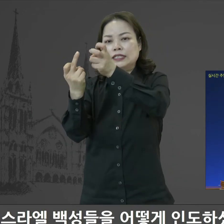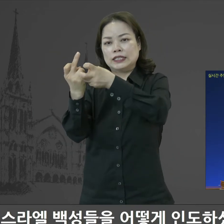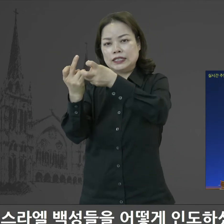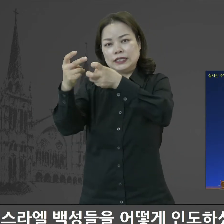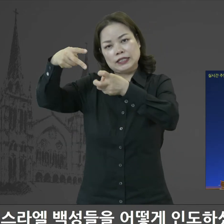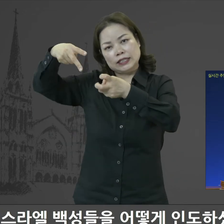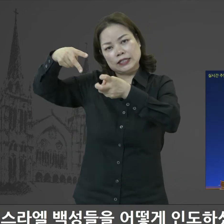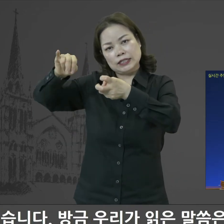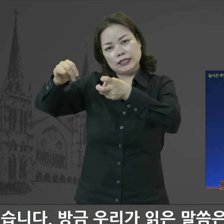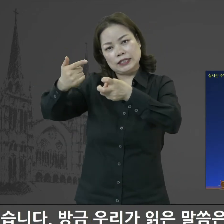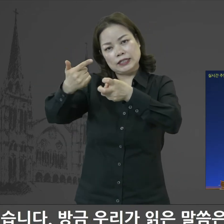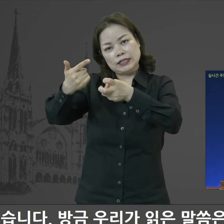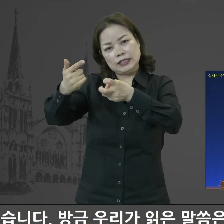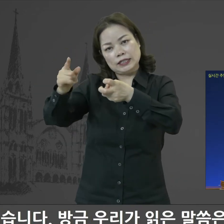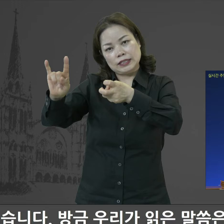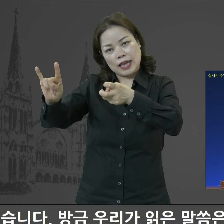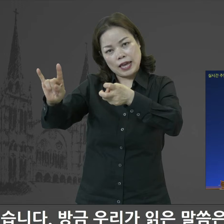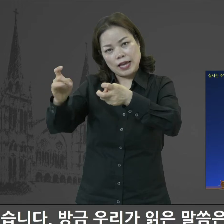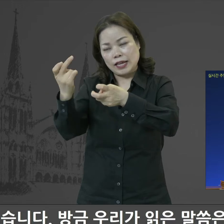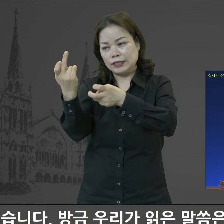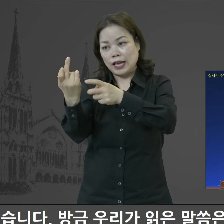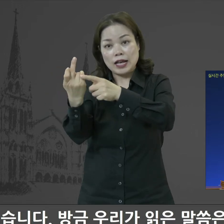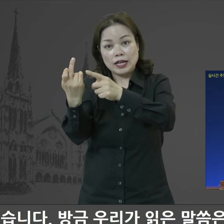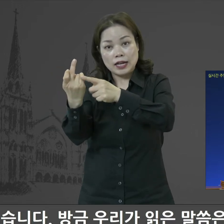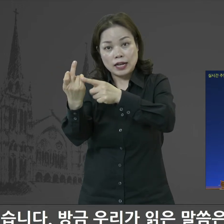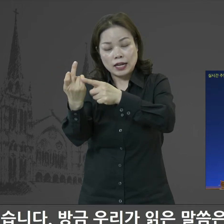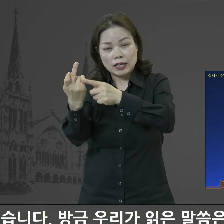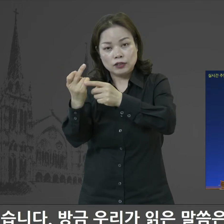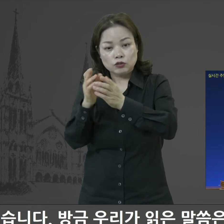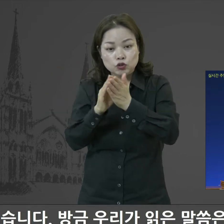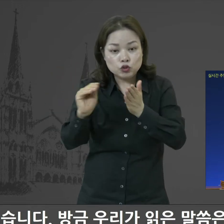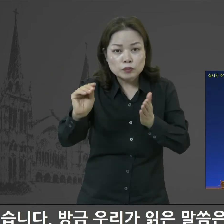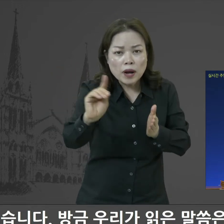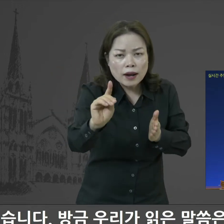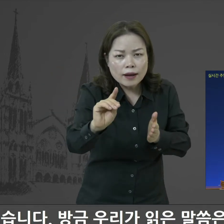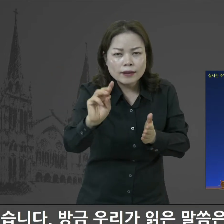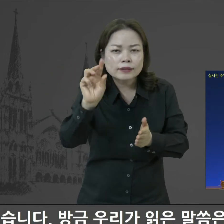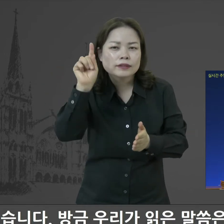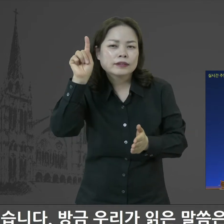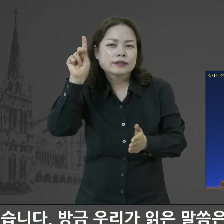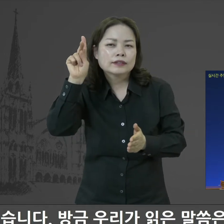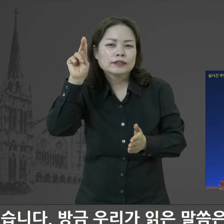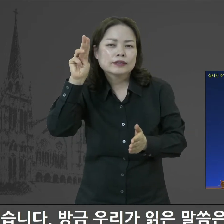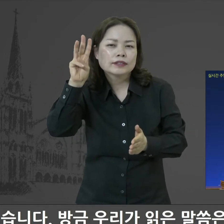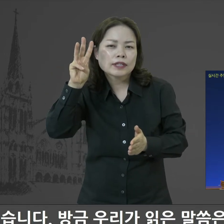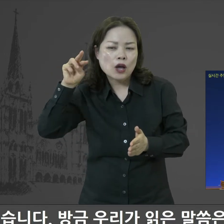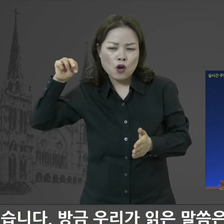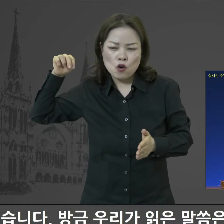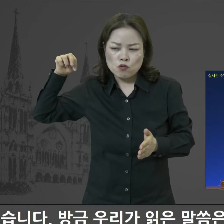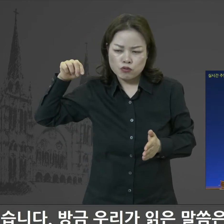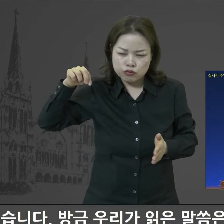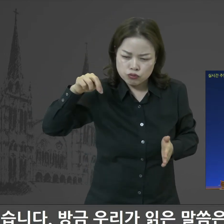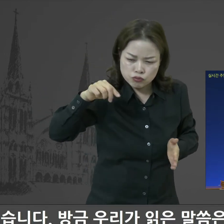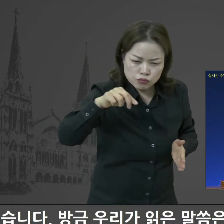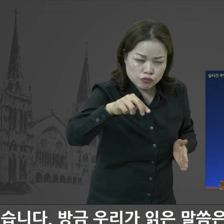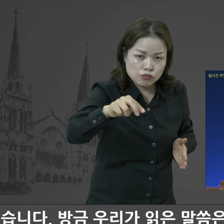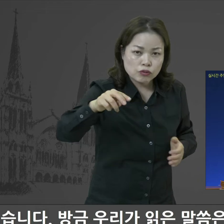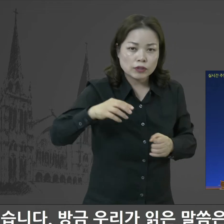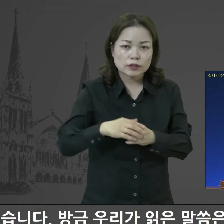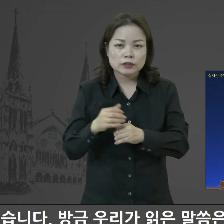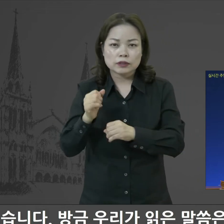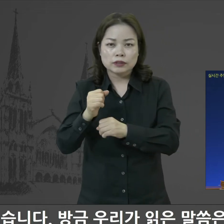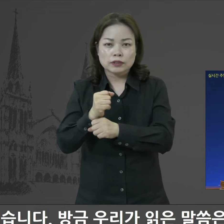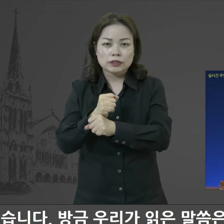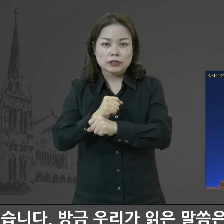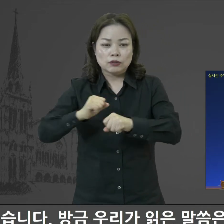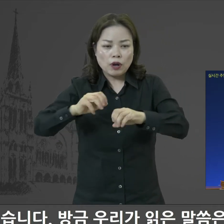출발하죠. 시내산에서 출발해서 며칠 길을 가냐면 3일 길을 갑니다. 3일 길을 가는데 바란 광야에서 구름